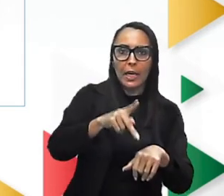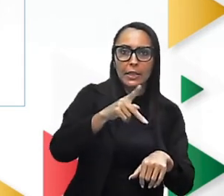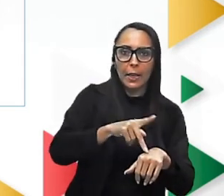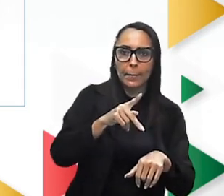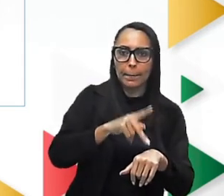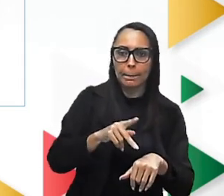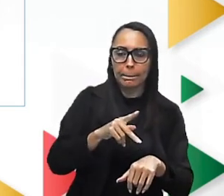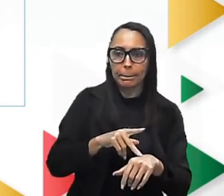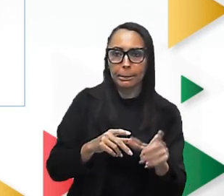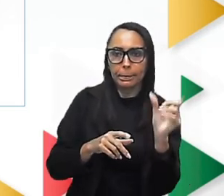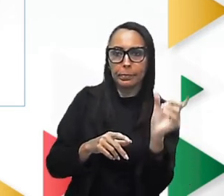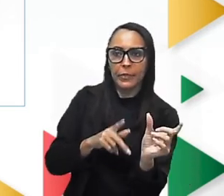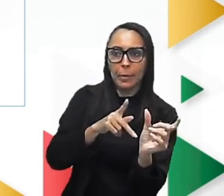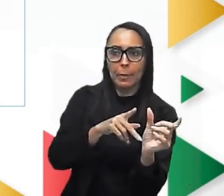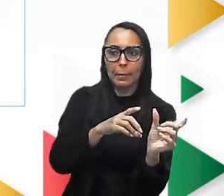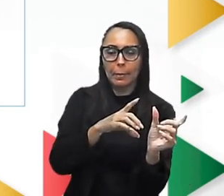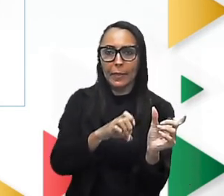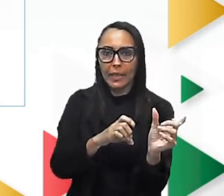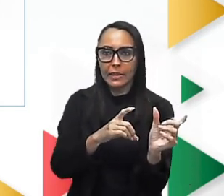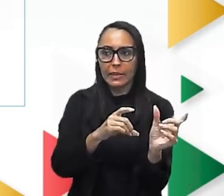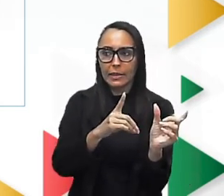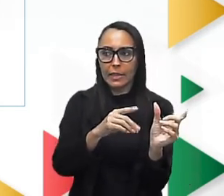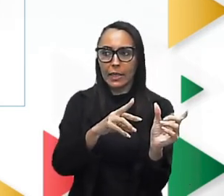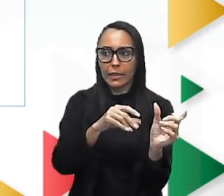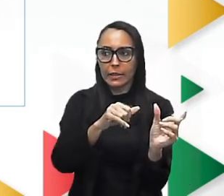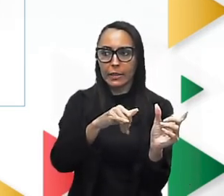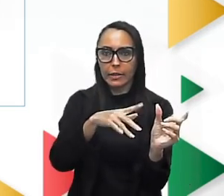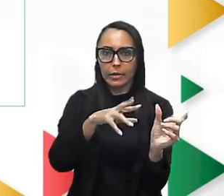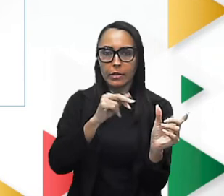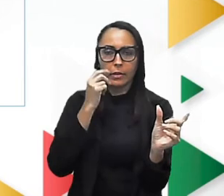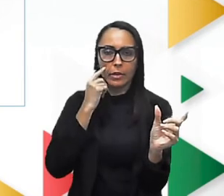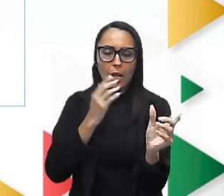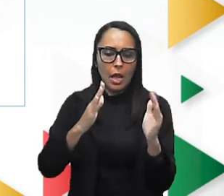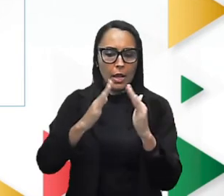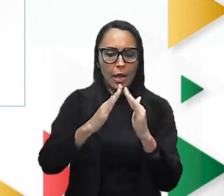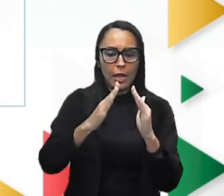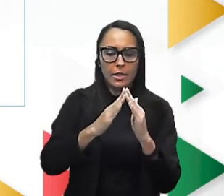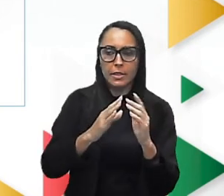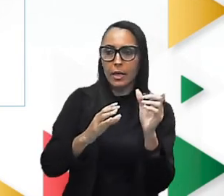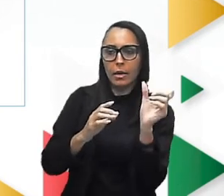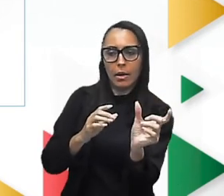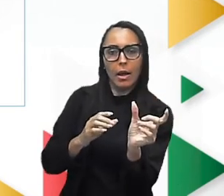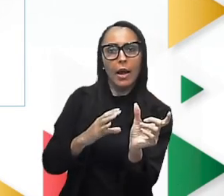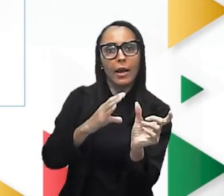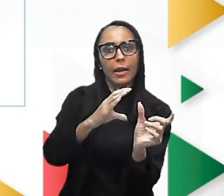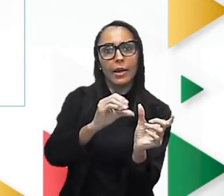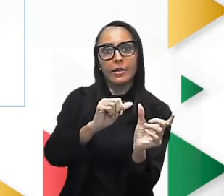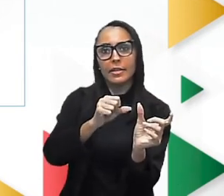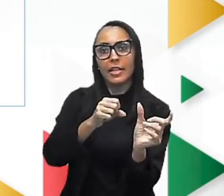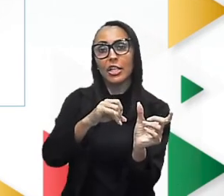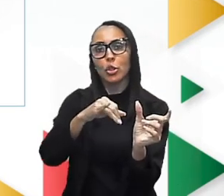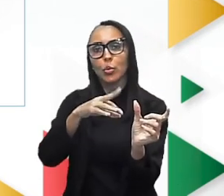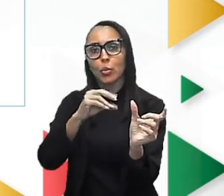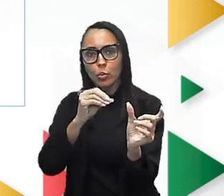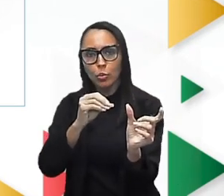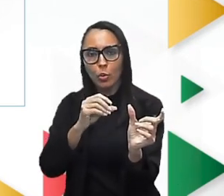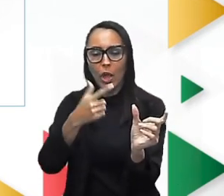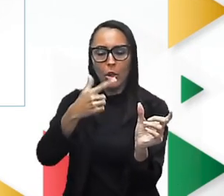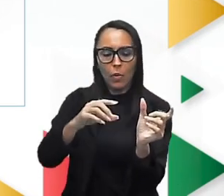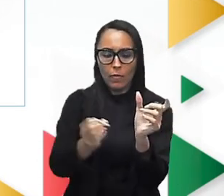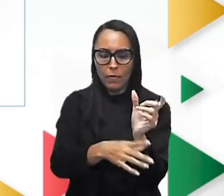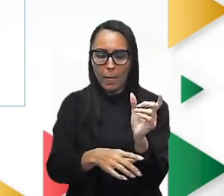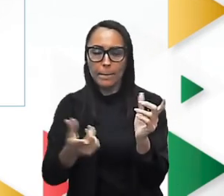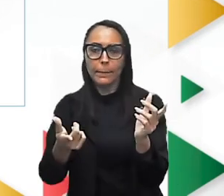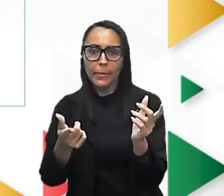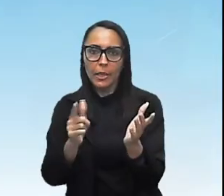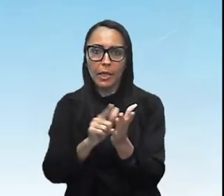flor, florescer, casa, caseiro ou casebre, como queira, livro, livraria, papel,